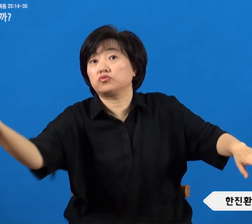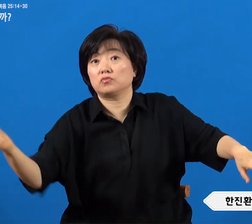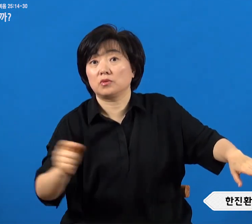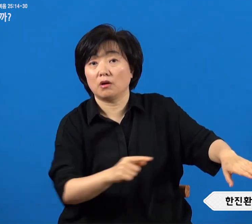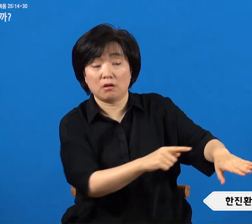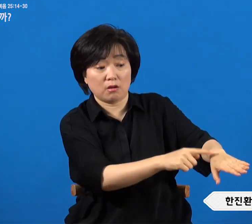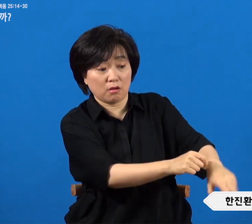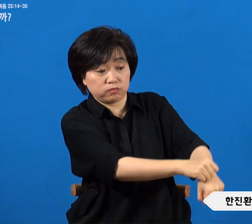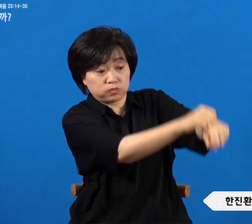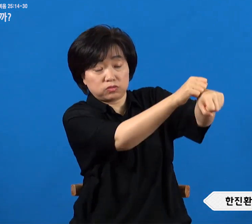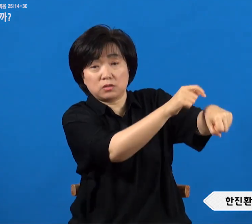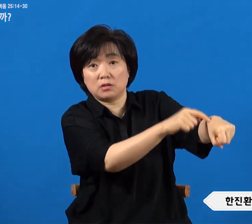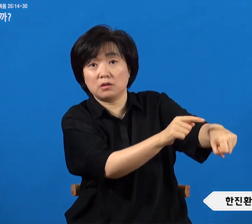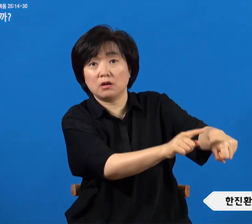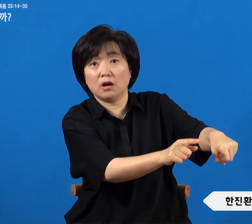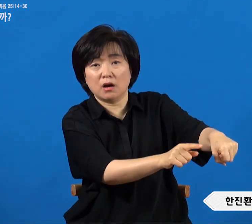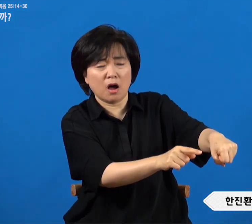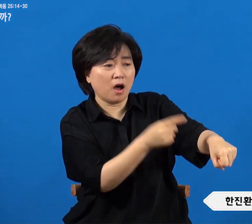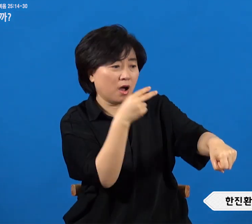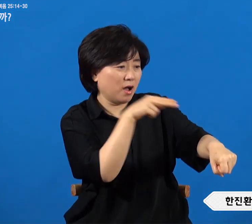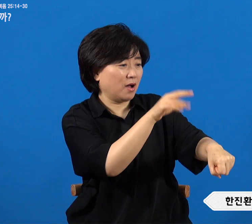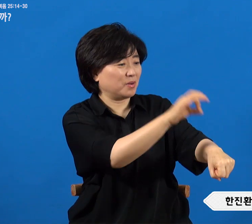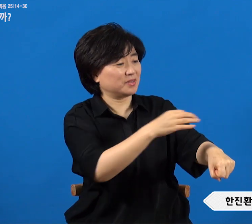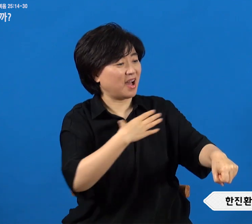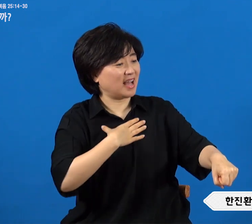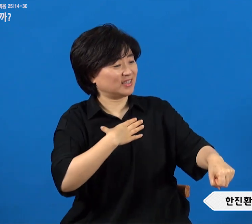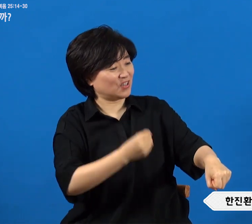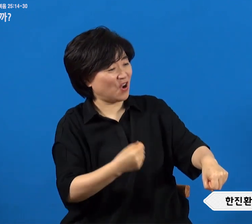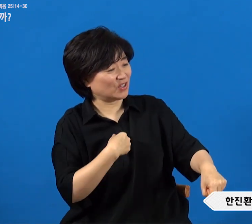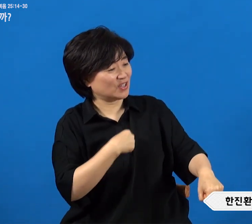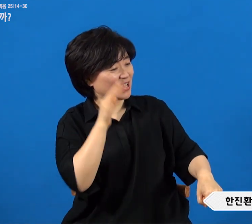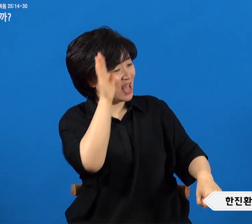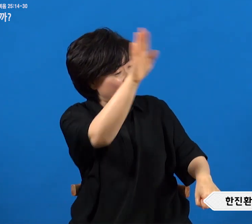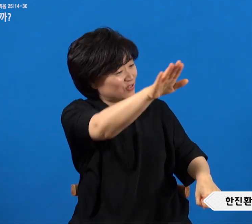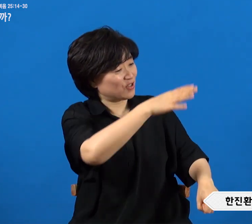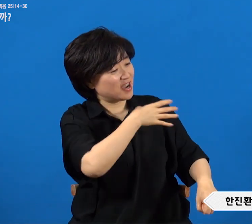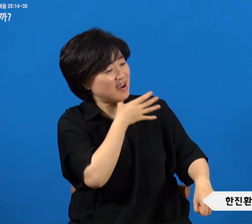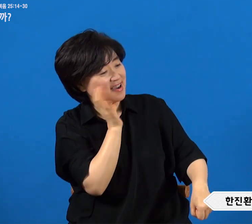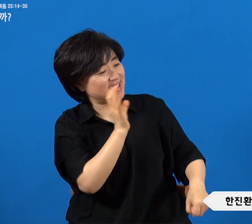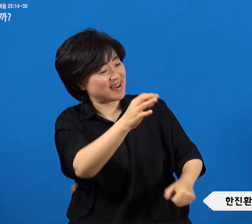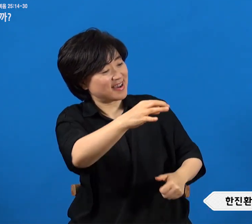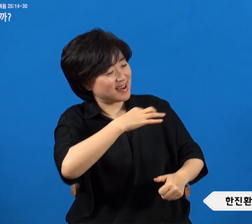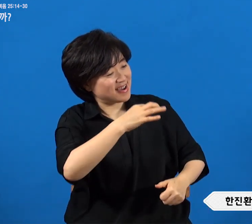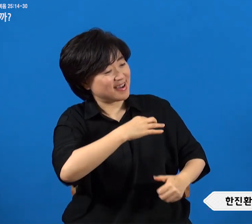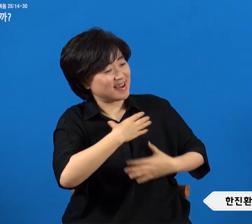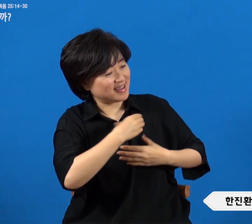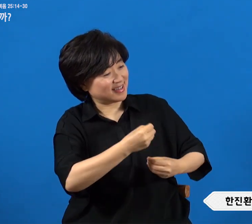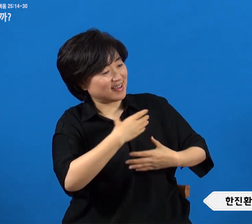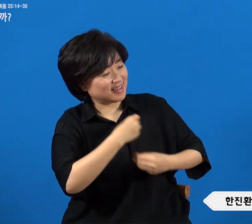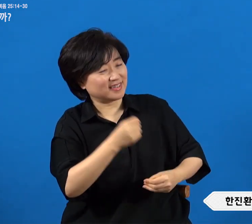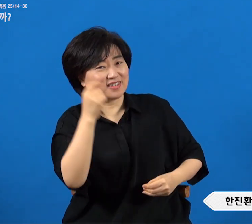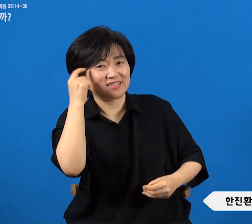그러니까 쌓아놓은 것 그거 바라보면서 나는 안전하다 하는 사람은 바보입니다.